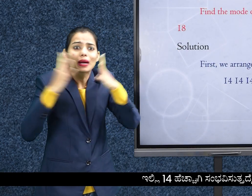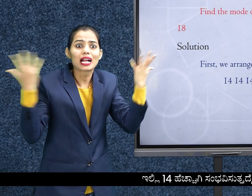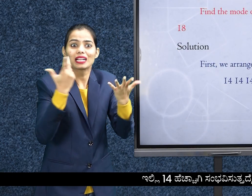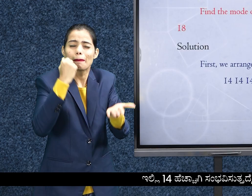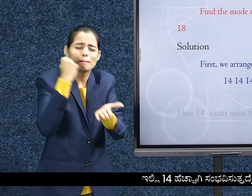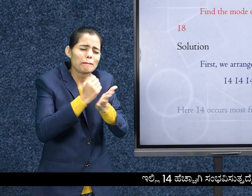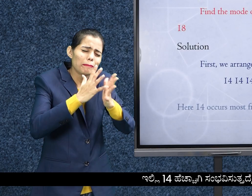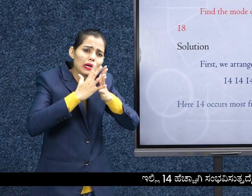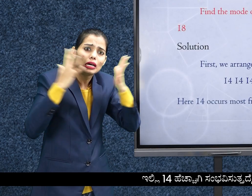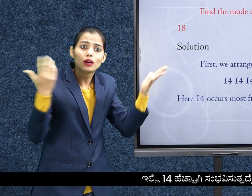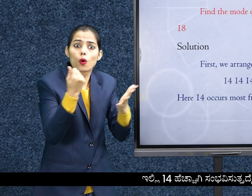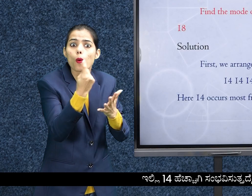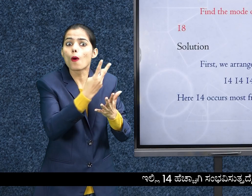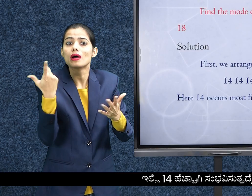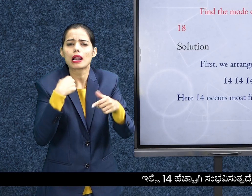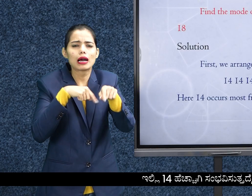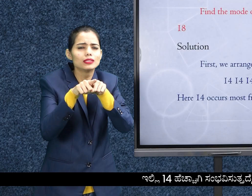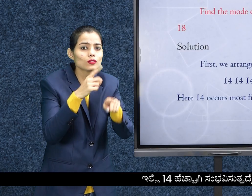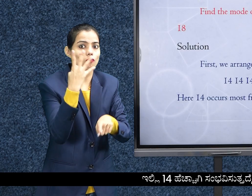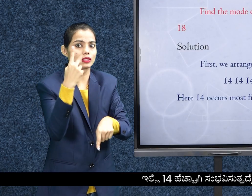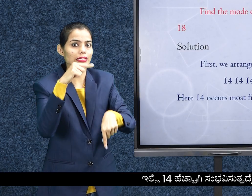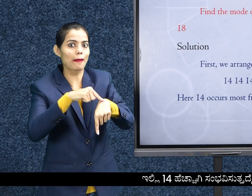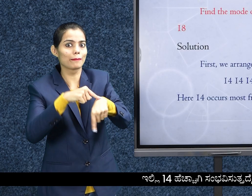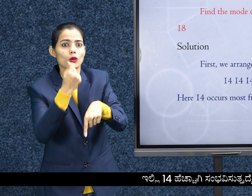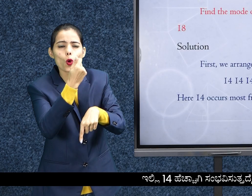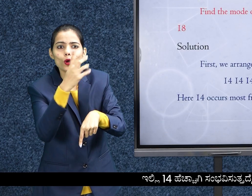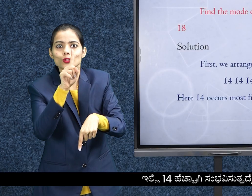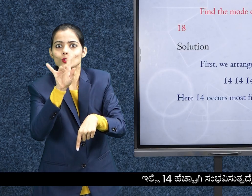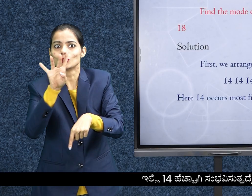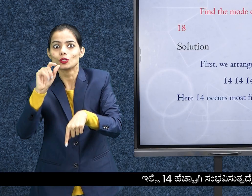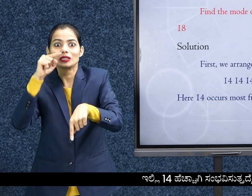ಇಲ್ಲಿ 14 ಹೆಚ್ಚಾಗಿ ಸಂಭವಿಸುತ್ತದೆ, ಅಂದರೆ 4 ಬಾರಿ.